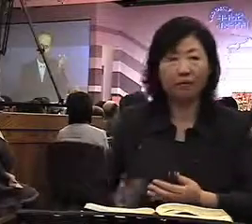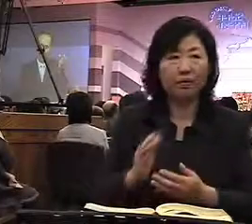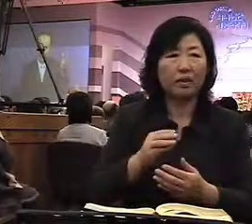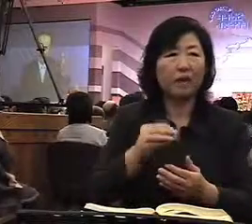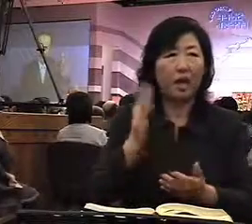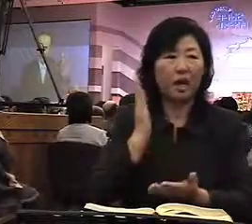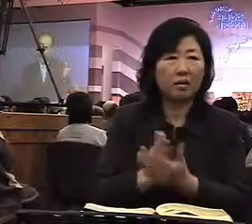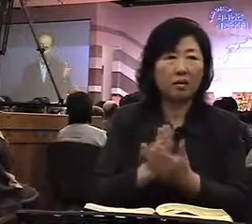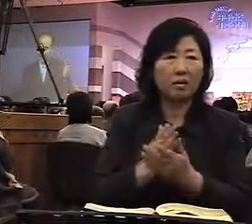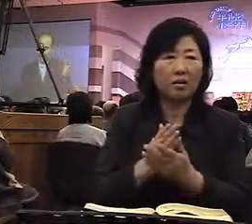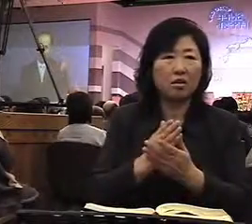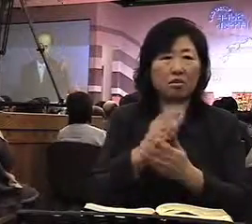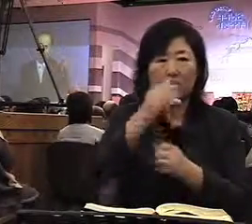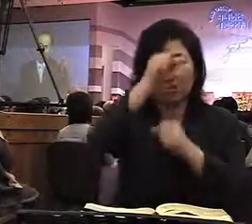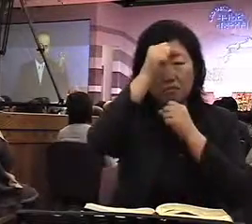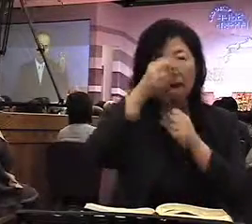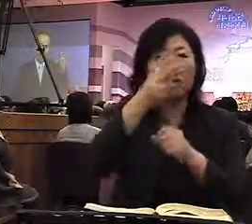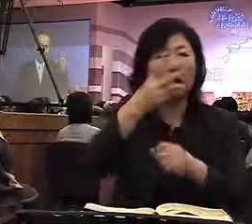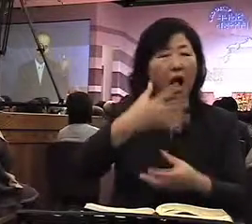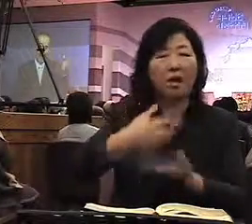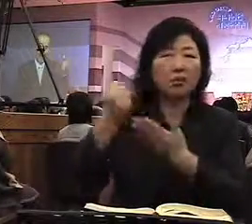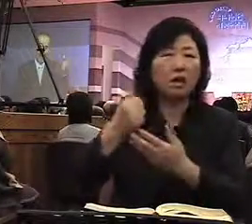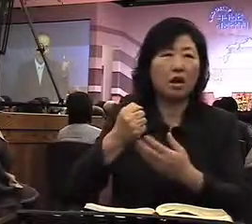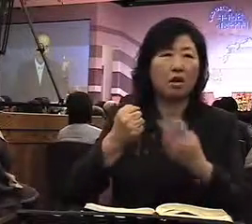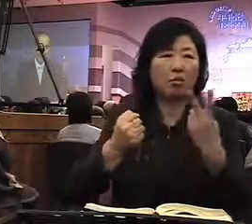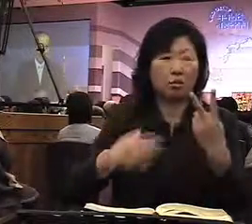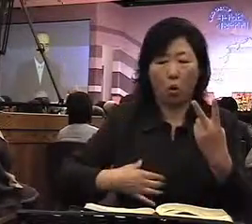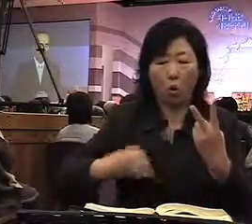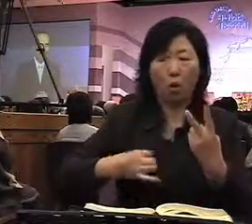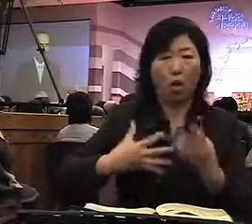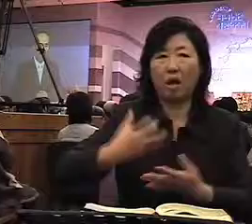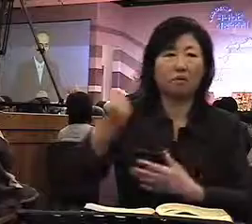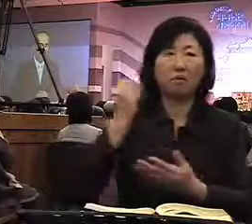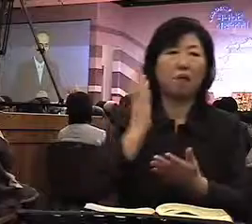두 컬레 신발도 가져가지 말고 두 벌의 옷도 가져가지 마라.